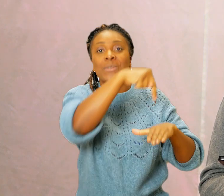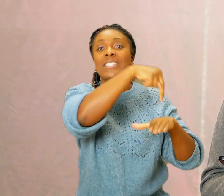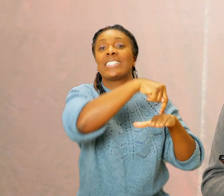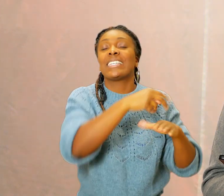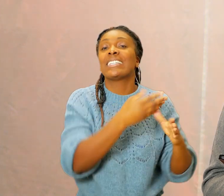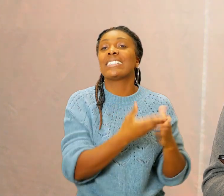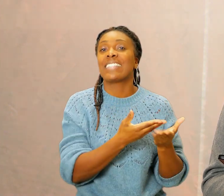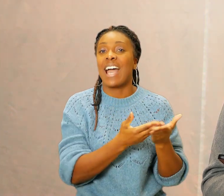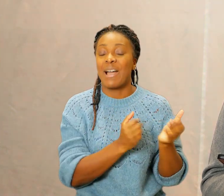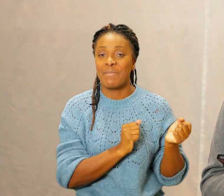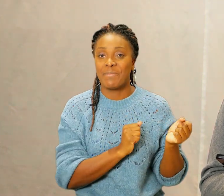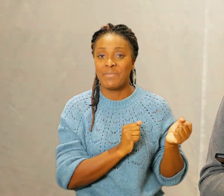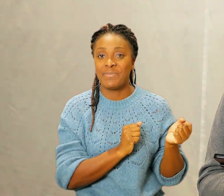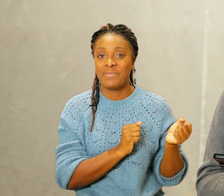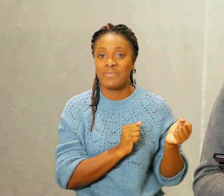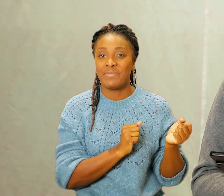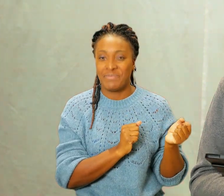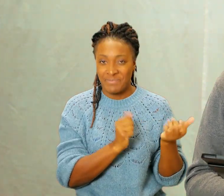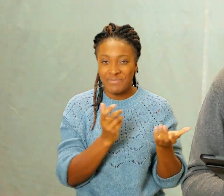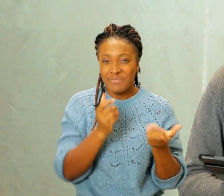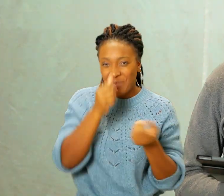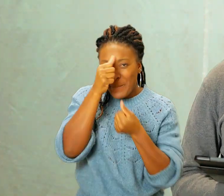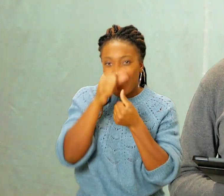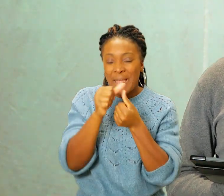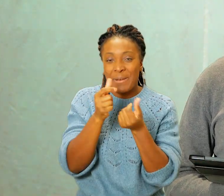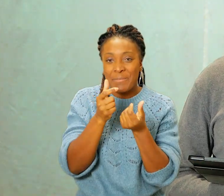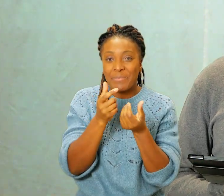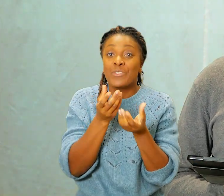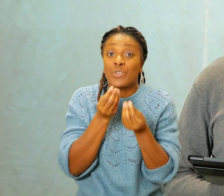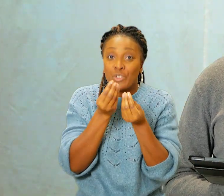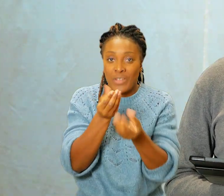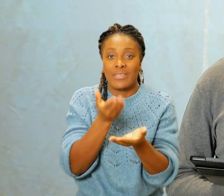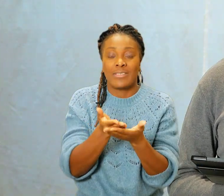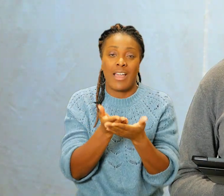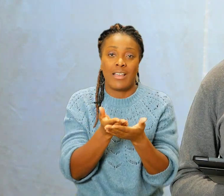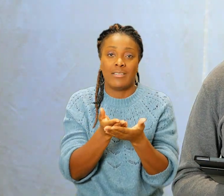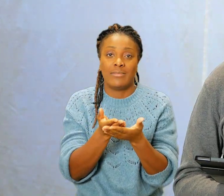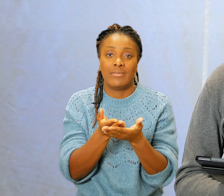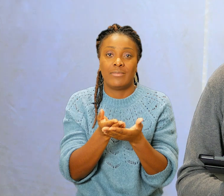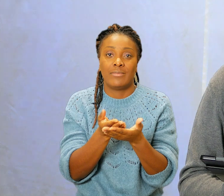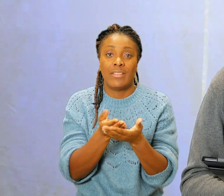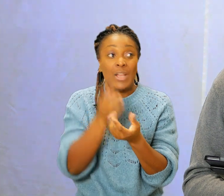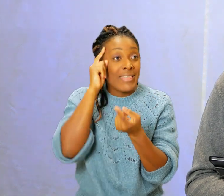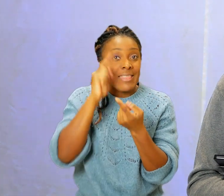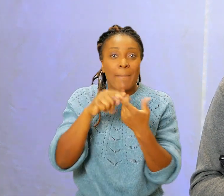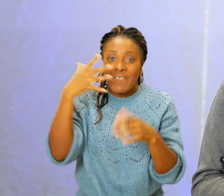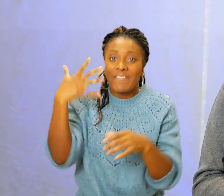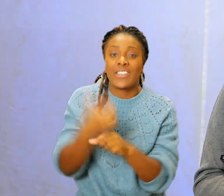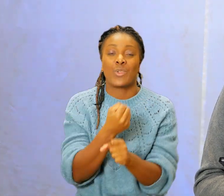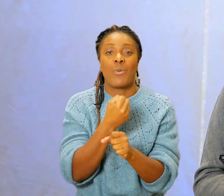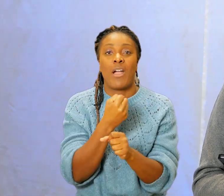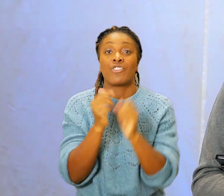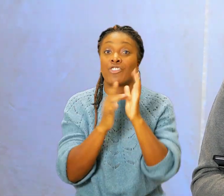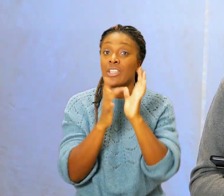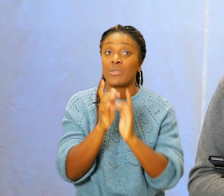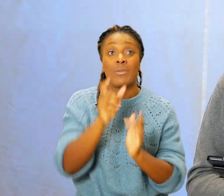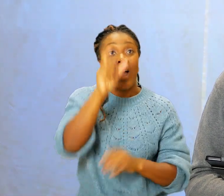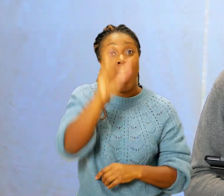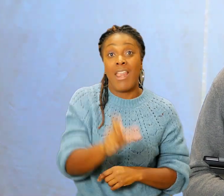morts. J'aimerais te rappeler ce matin que ta victoire, elle est là. Jésus-Christ a tout accompli à la